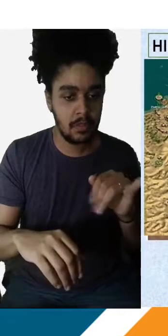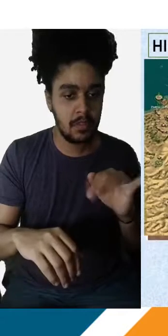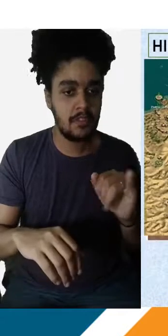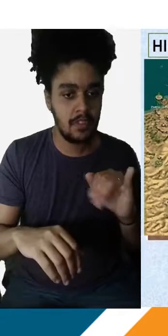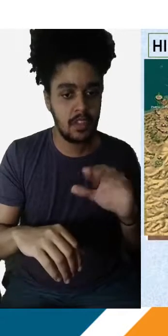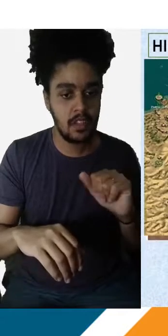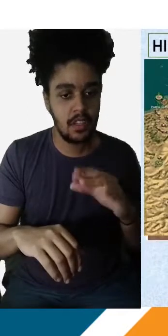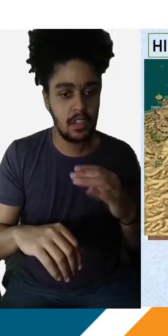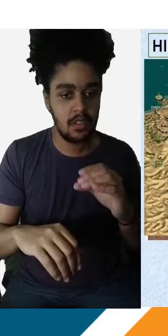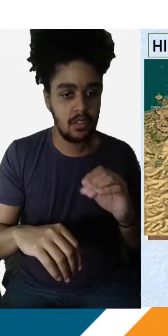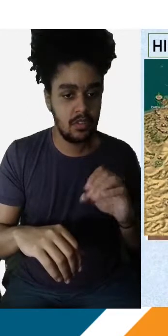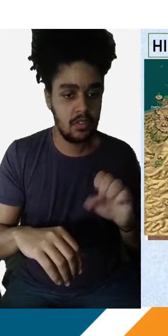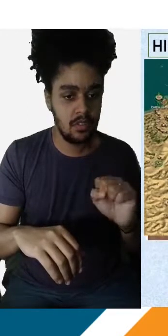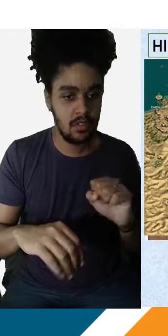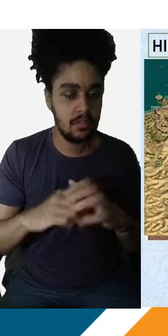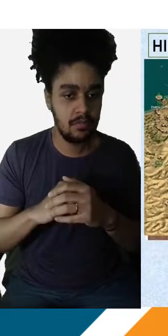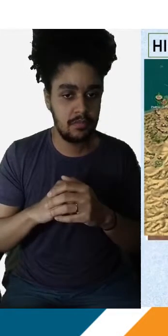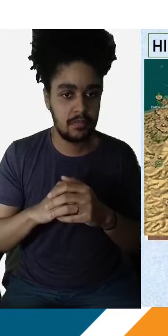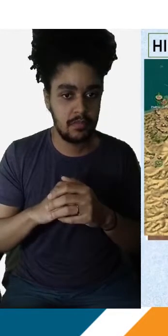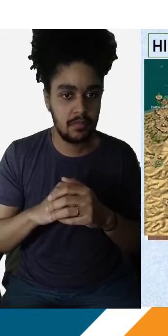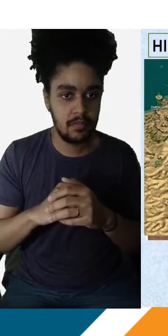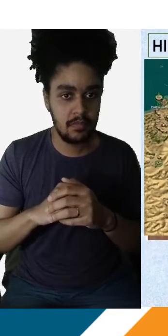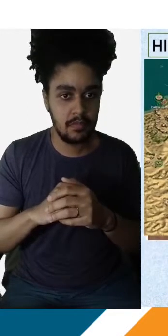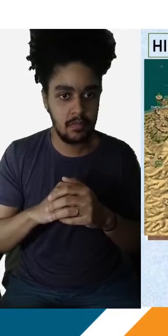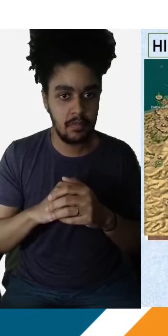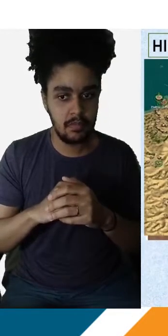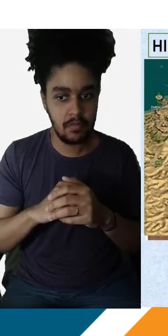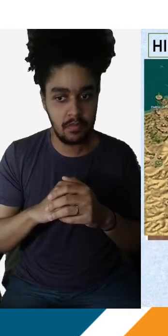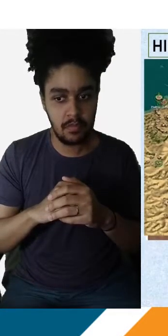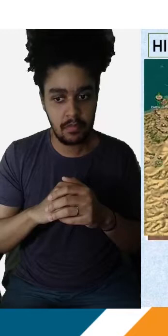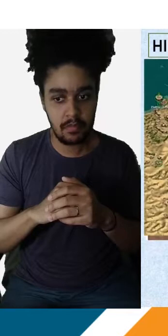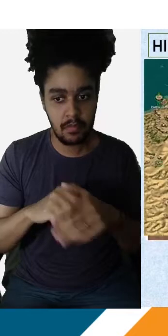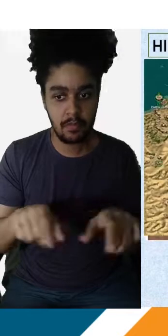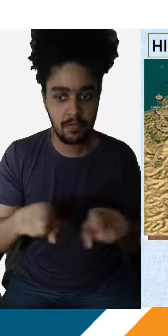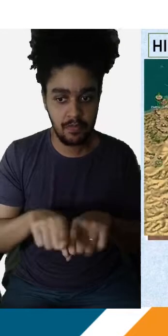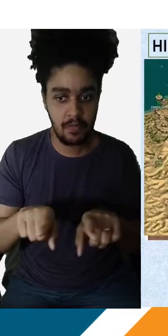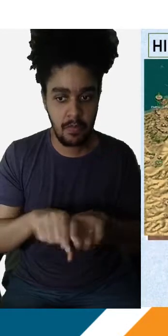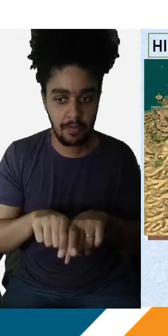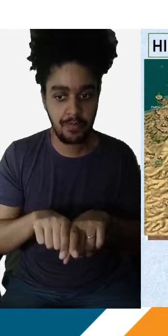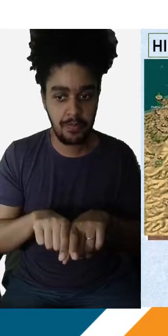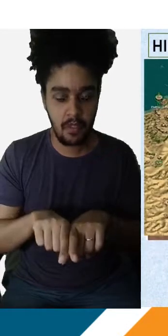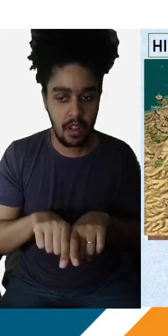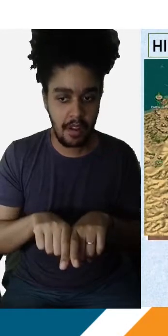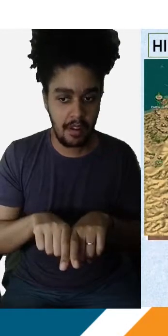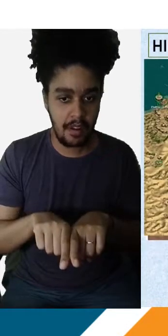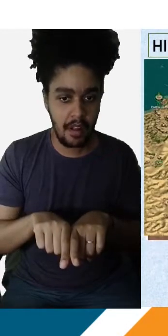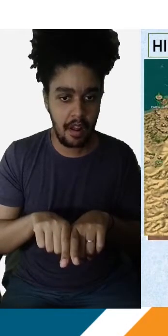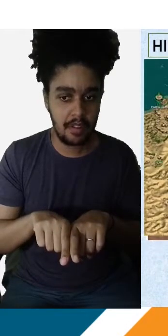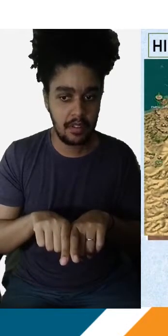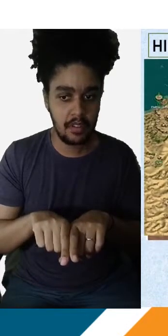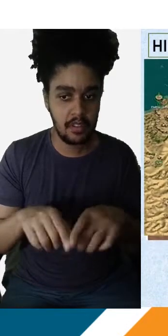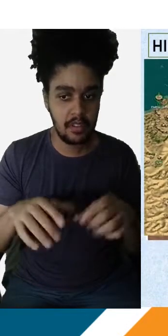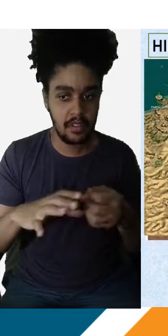né, do que o rio deságua. E, além disso, tem uma característica de trazer sedimentos,